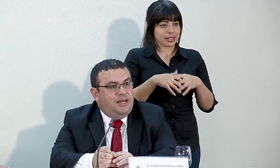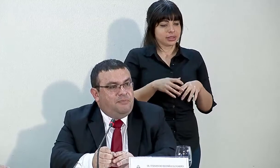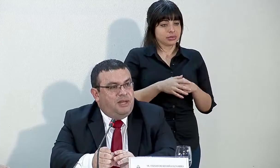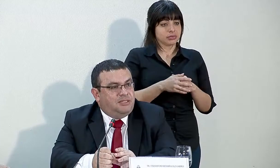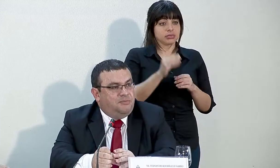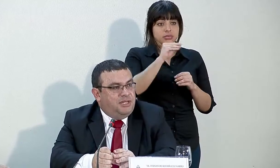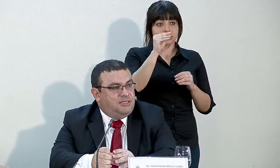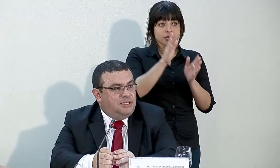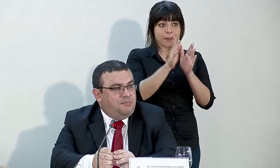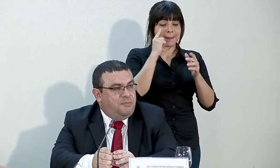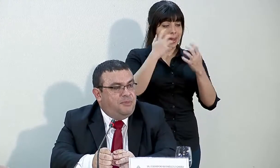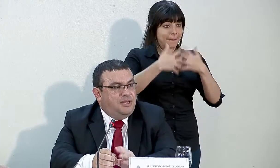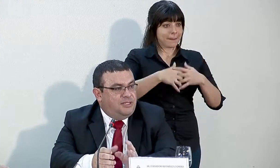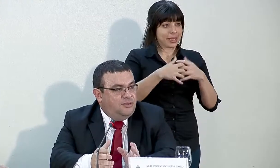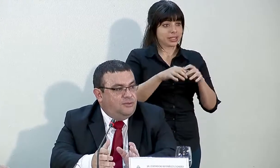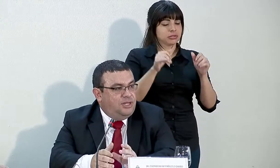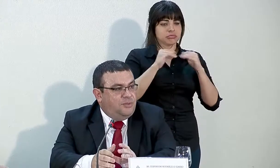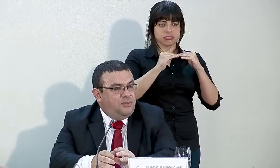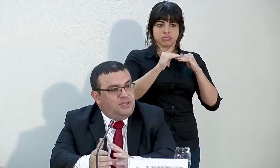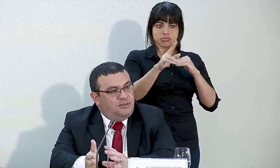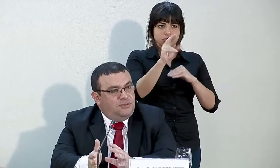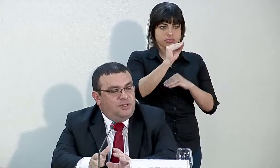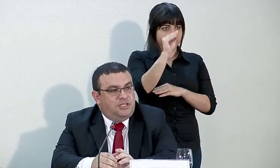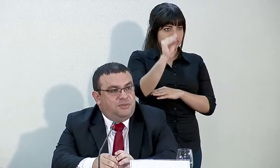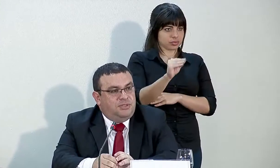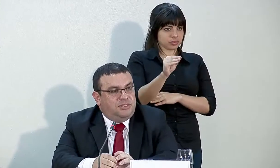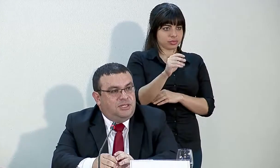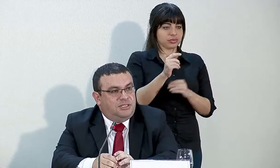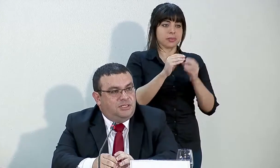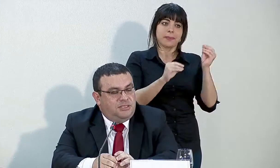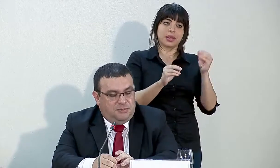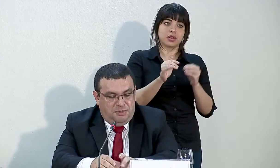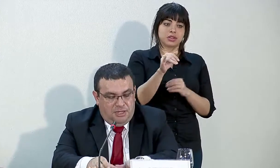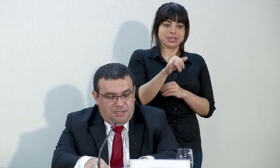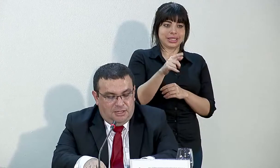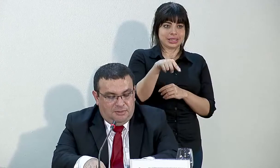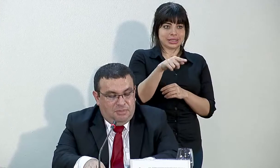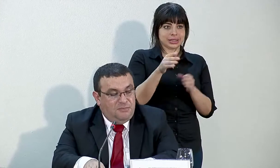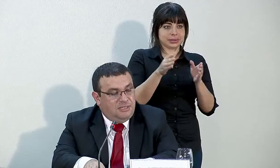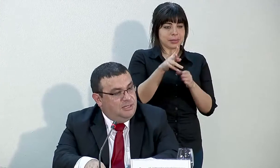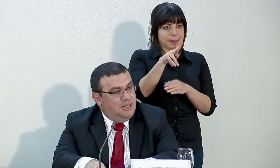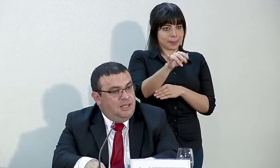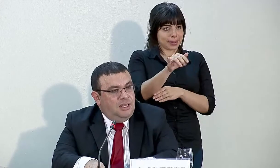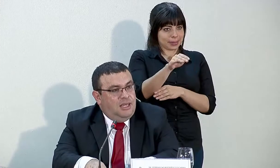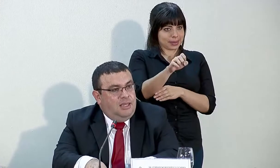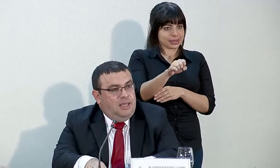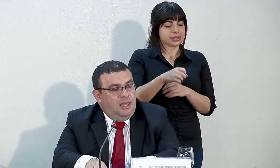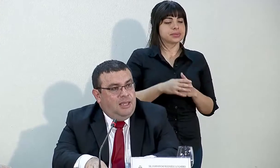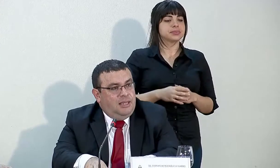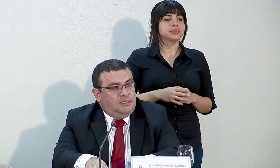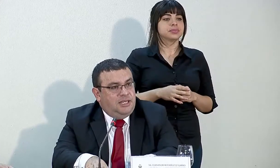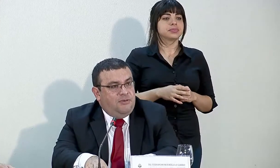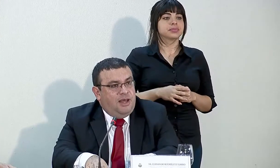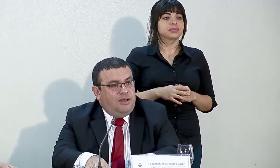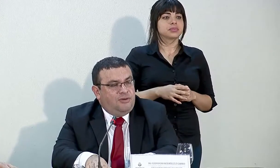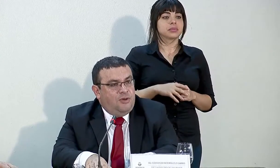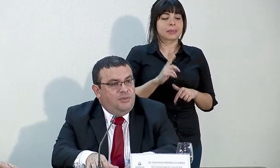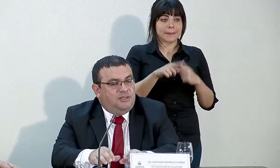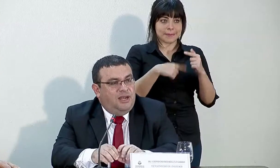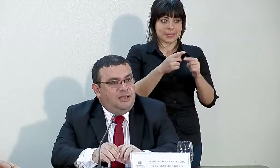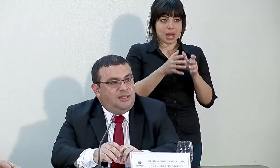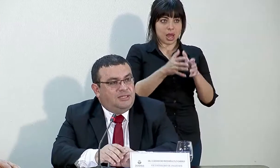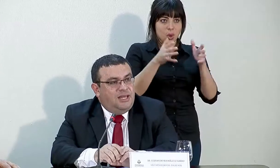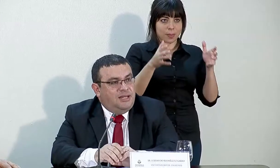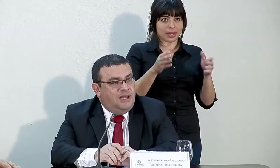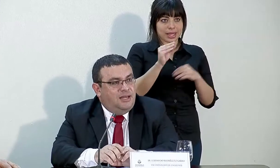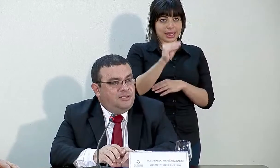tasa general para las empresas va a permanecer en un 30%, con excepción de las MIPYMES. Se va a